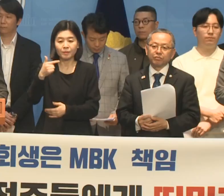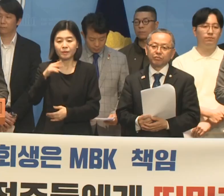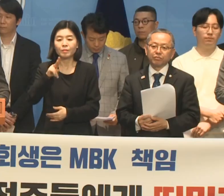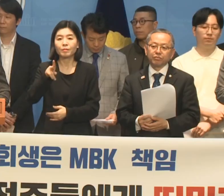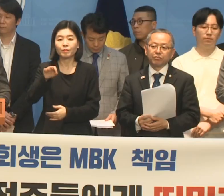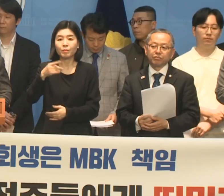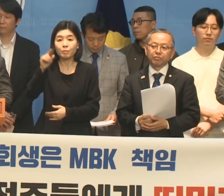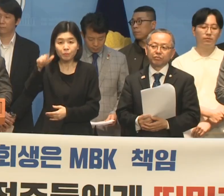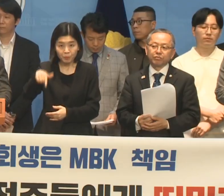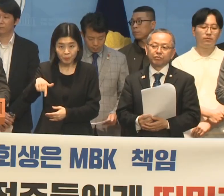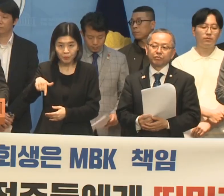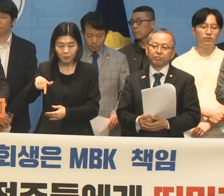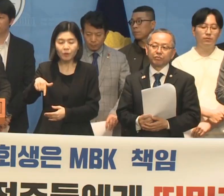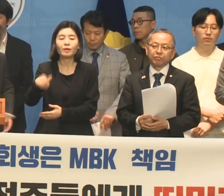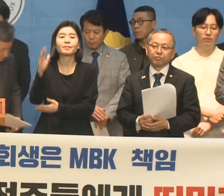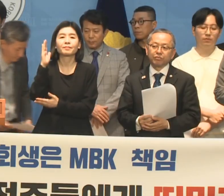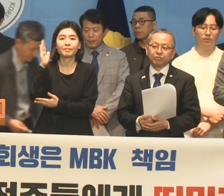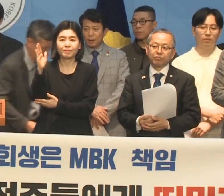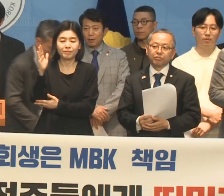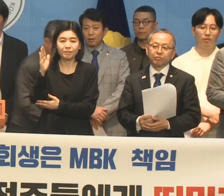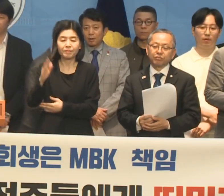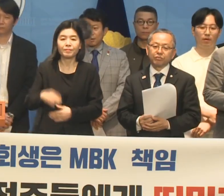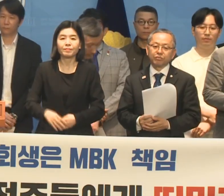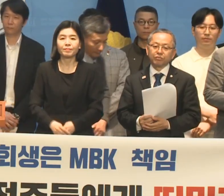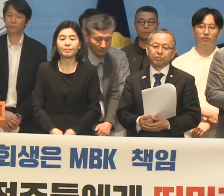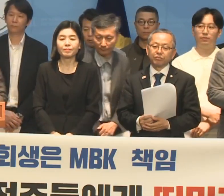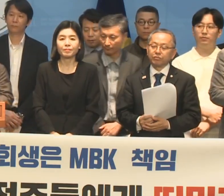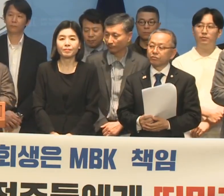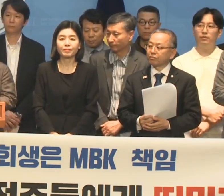의원님의 발언을 듣도록 하겠습니다.